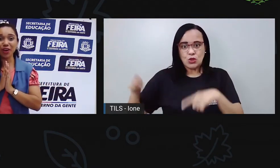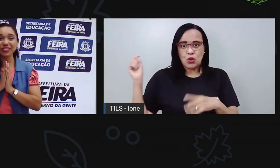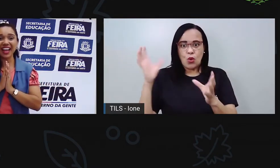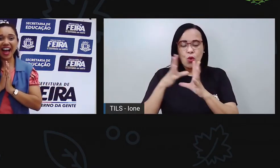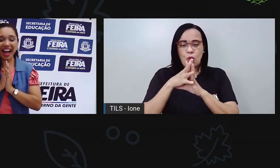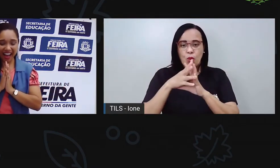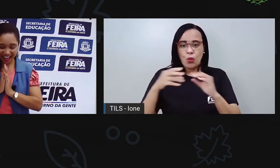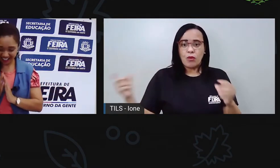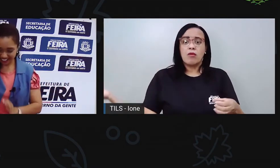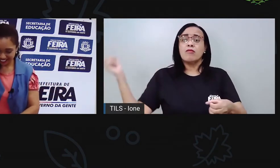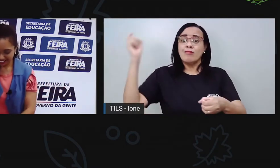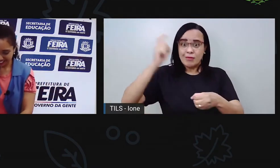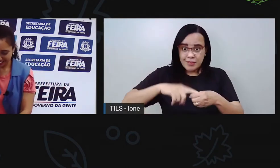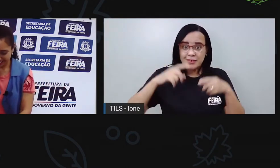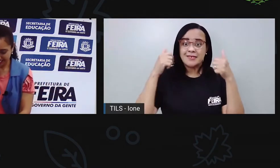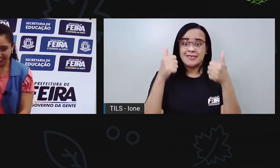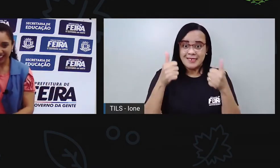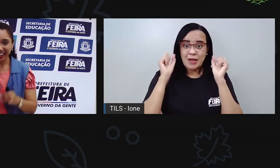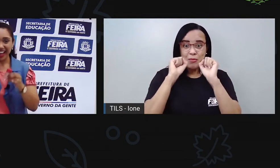podemos voltar.